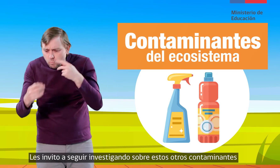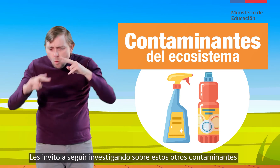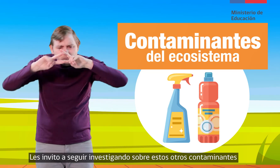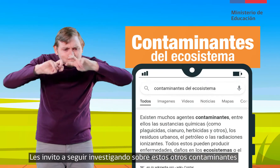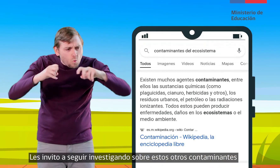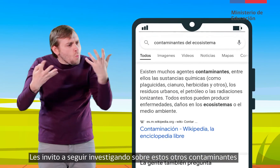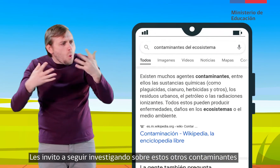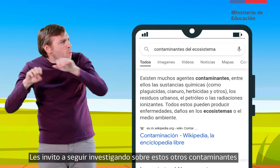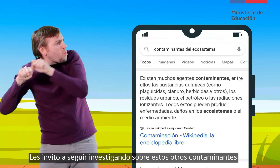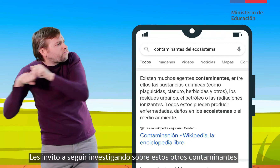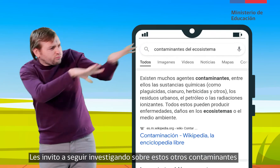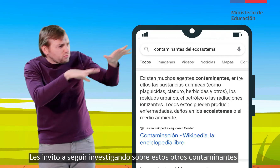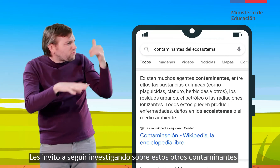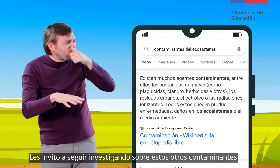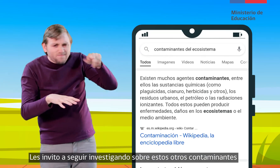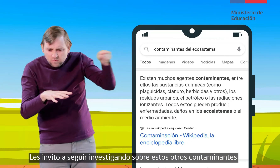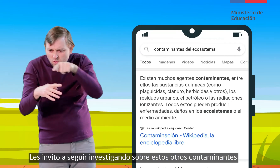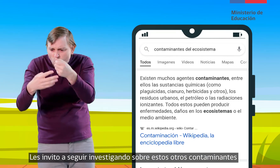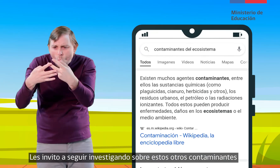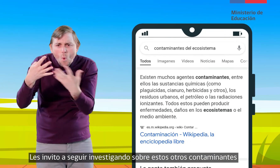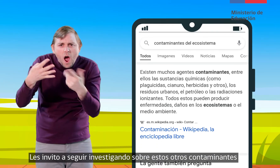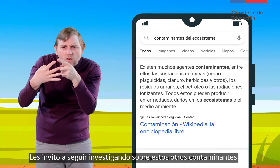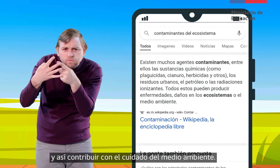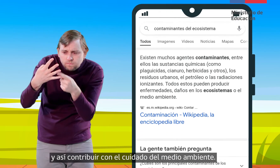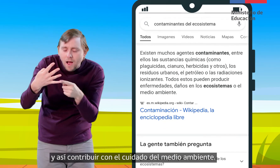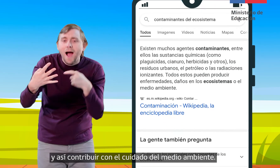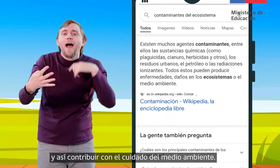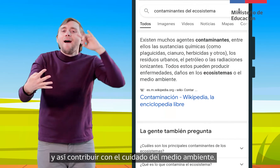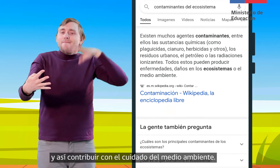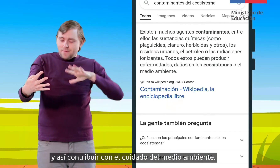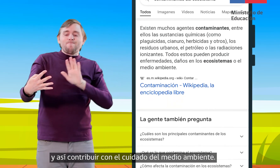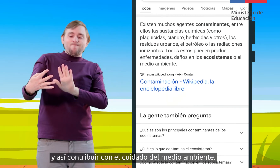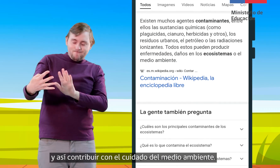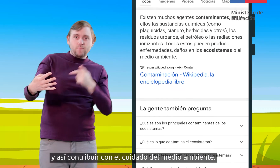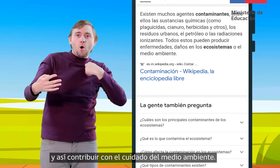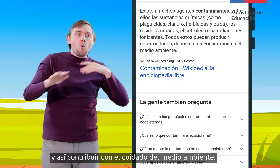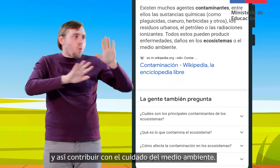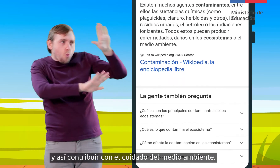seguir investigando sobre estos otros contaminantes y así contribuir con el cuidado del medio